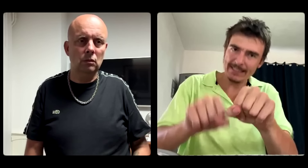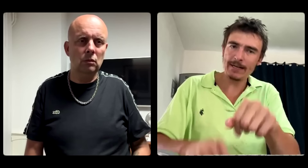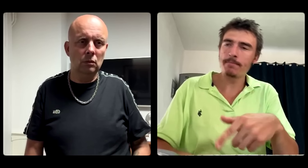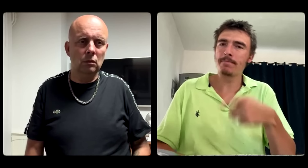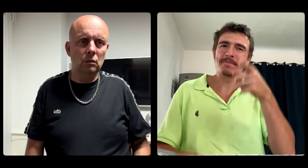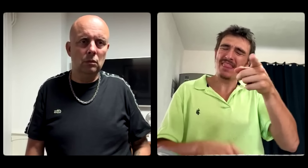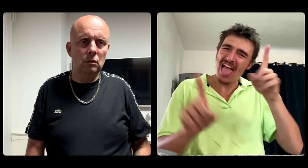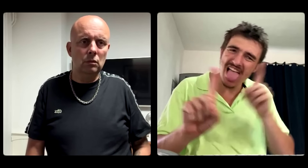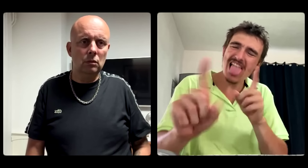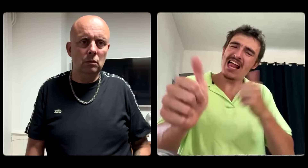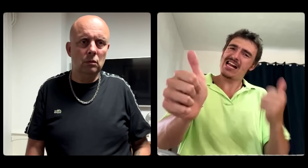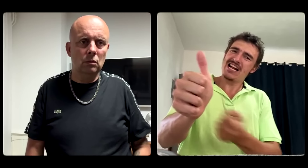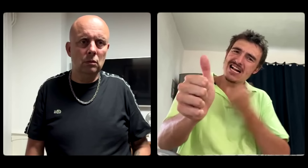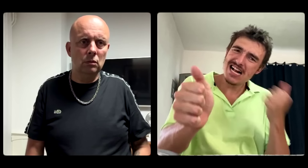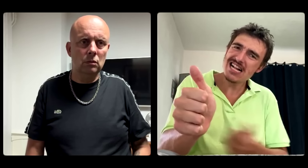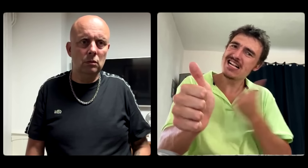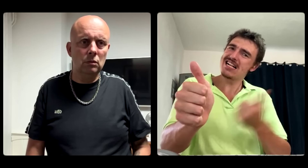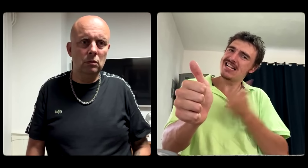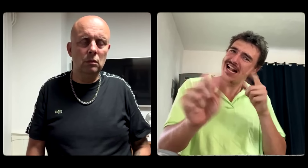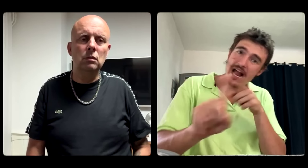Oké. Interessant.